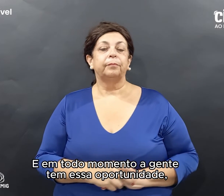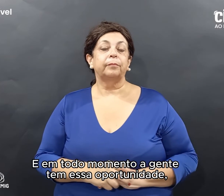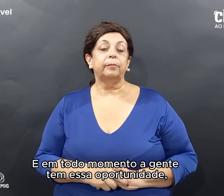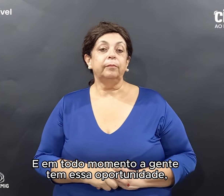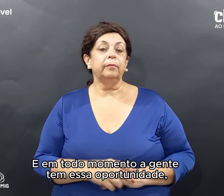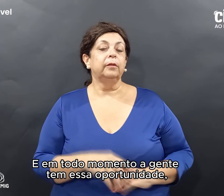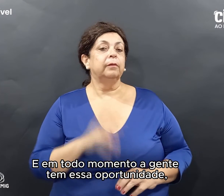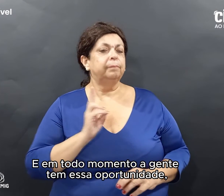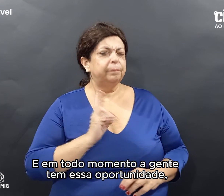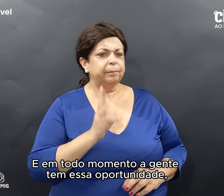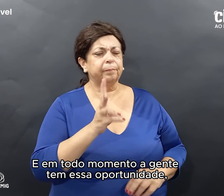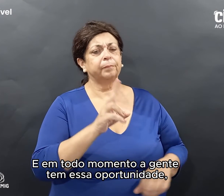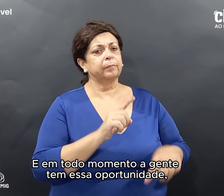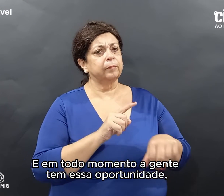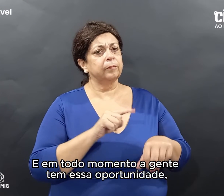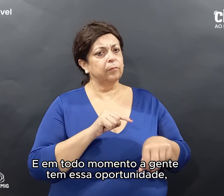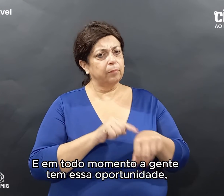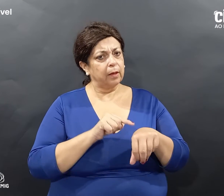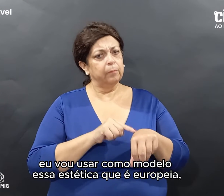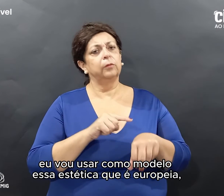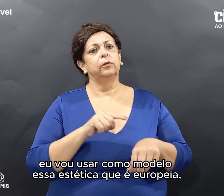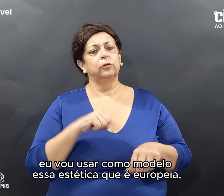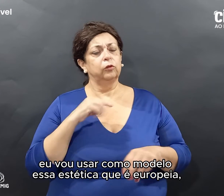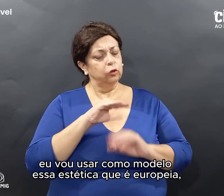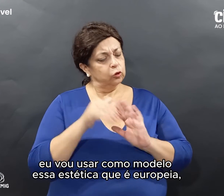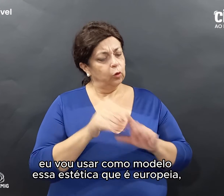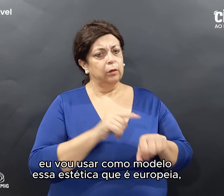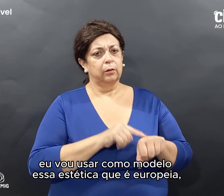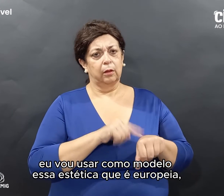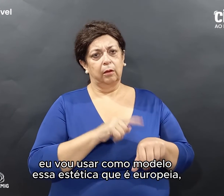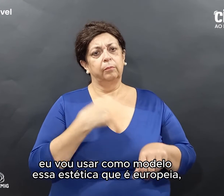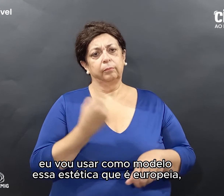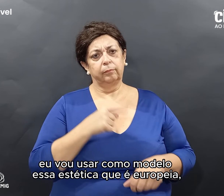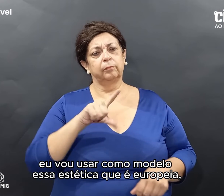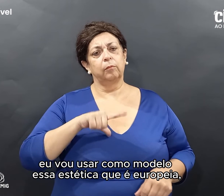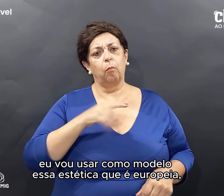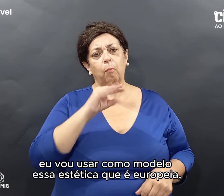em todo momento a gente tem essa oportunidade, né? Eu vou